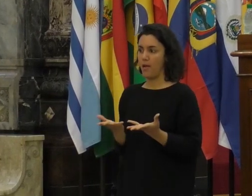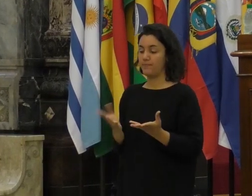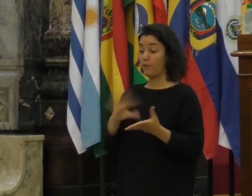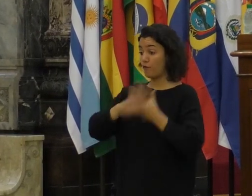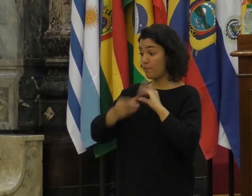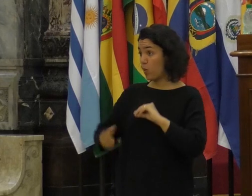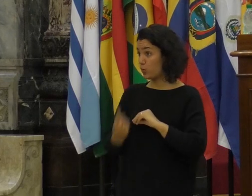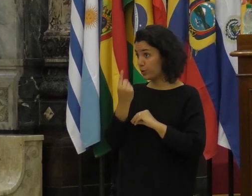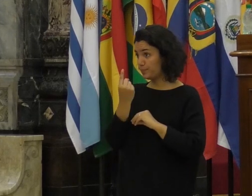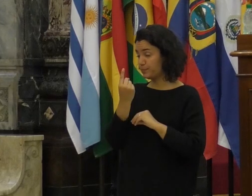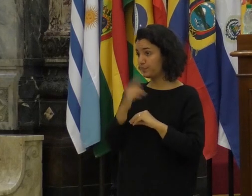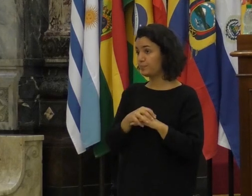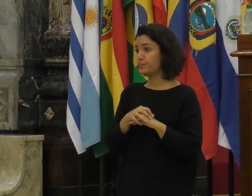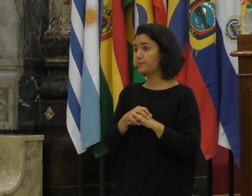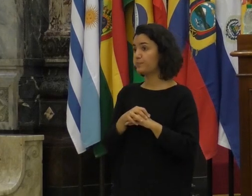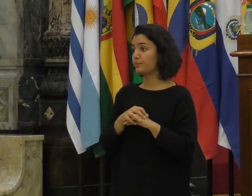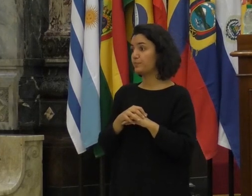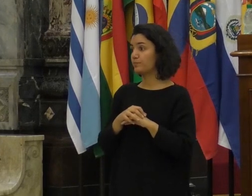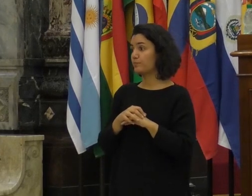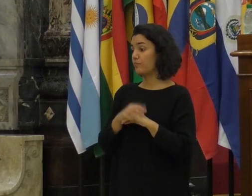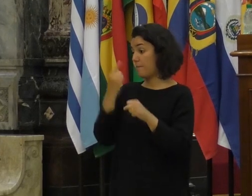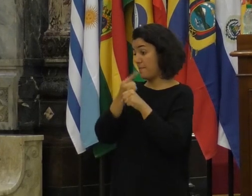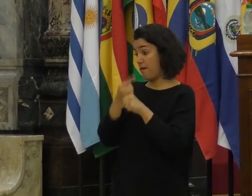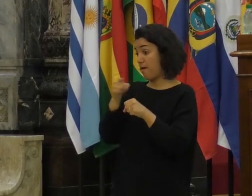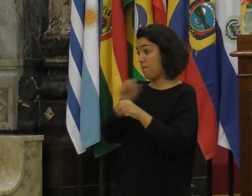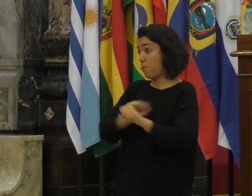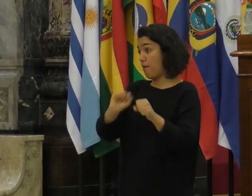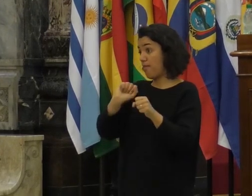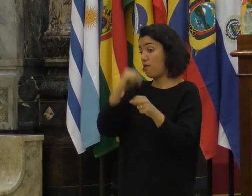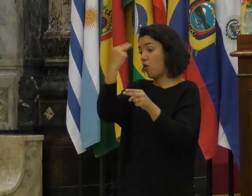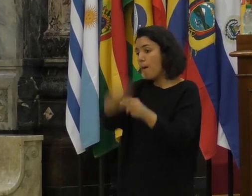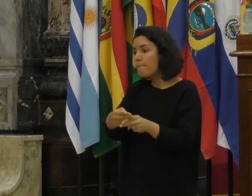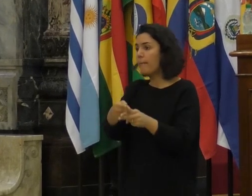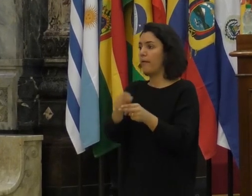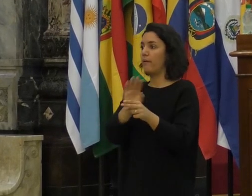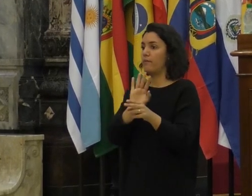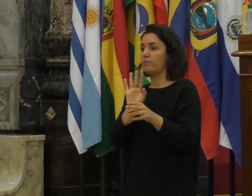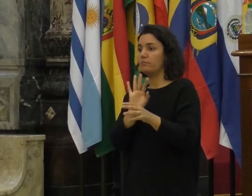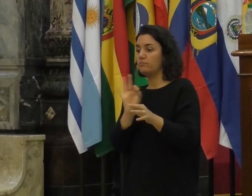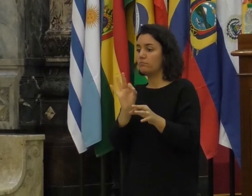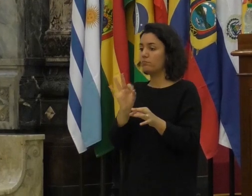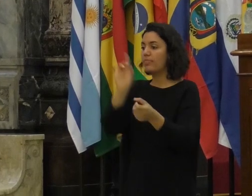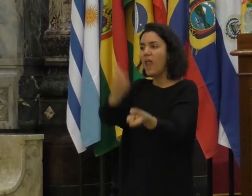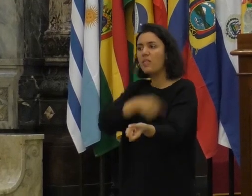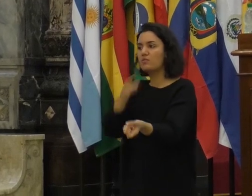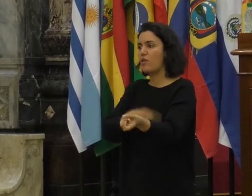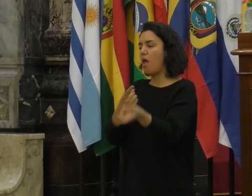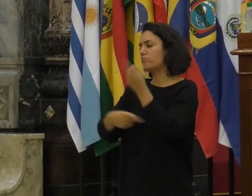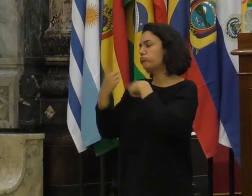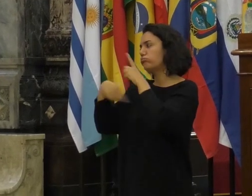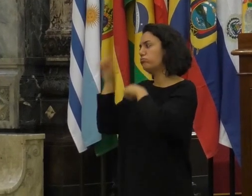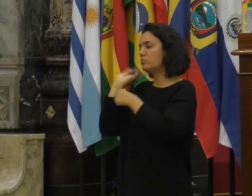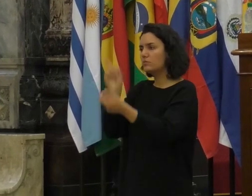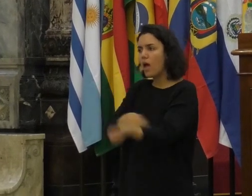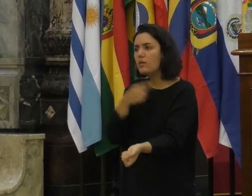1, al que podríamos denominar, o al que podríamos decir el tradicional, según estos